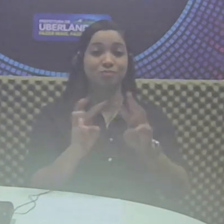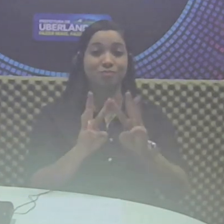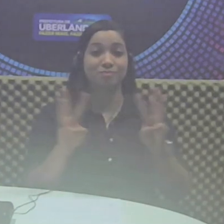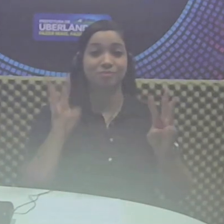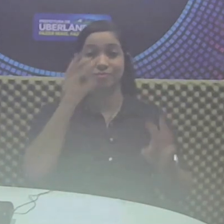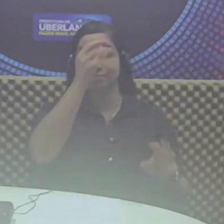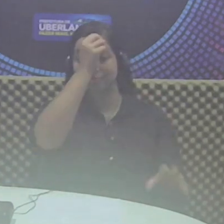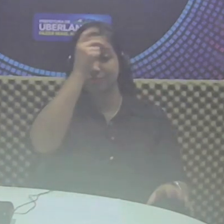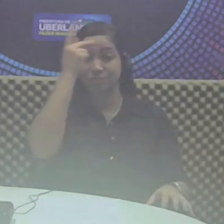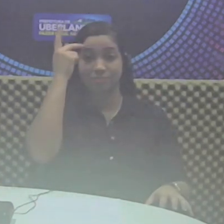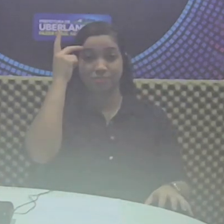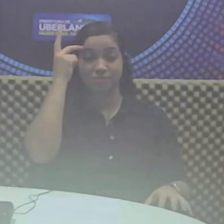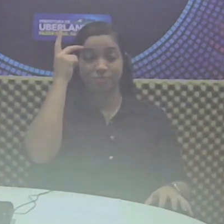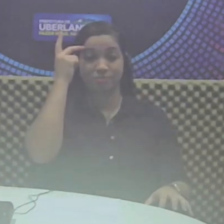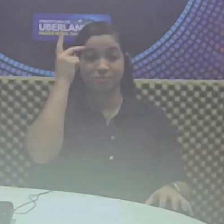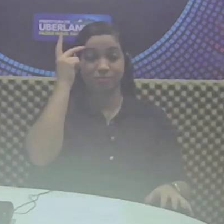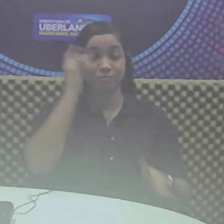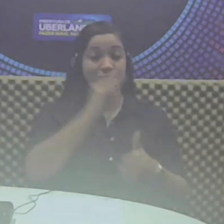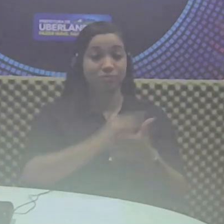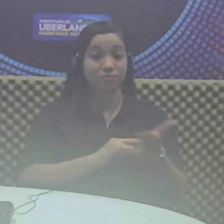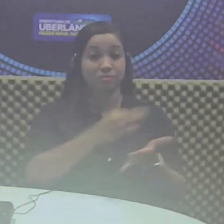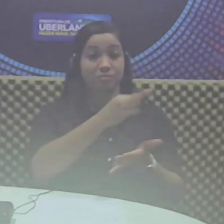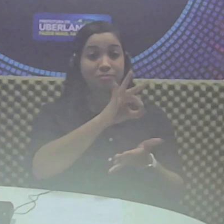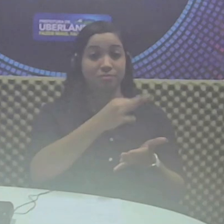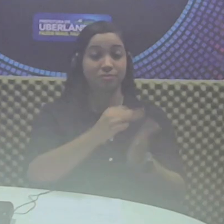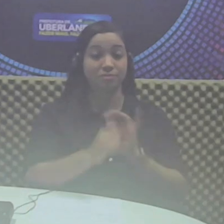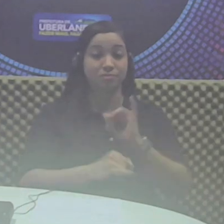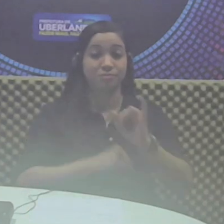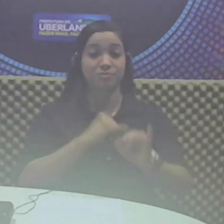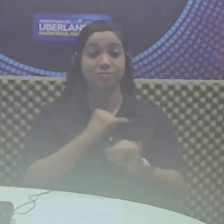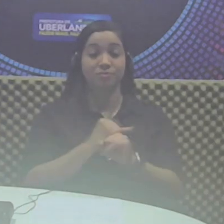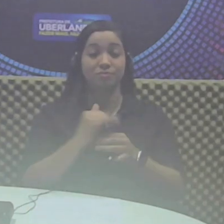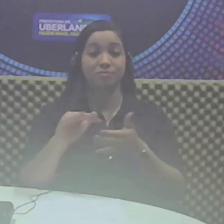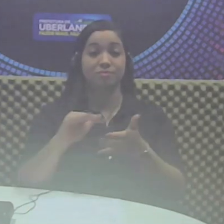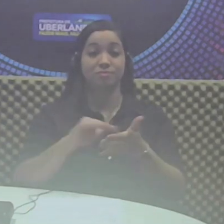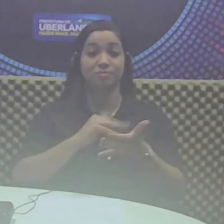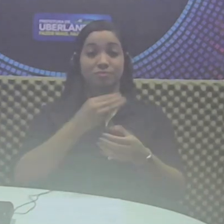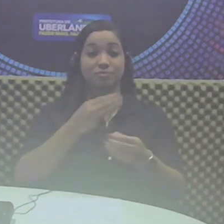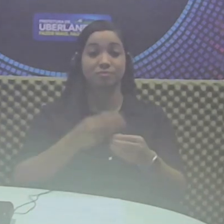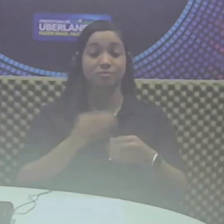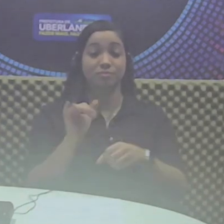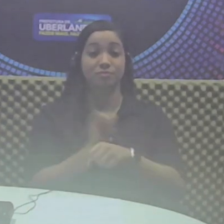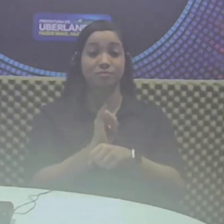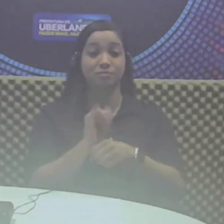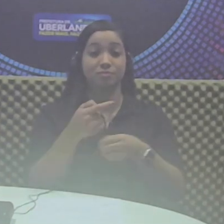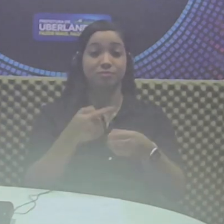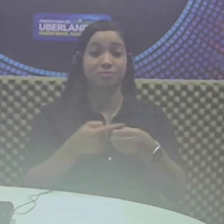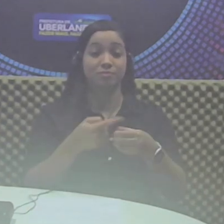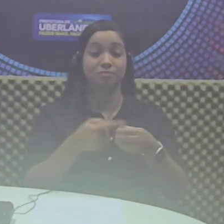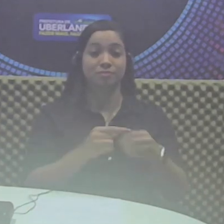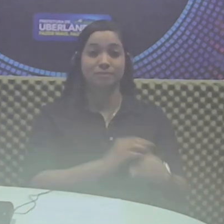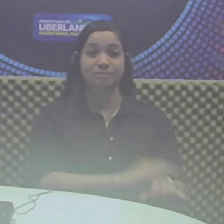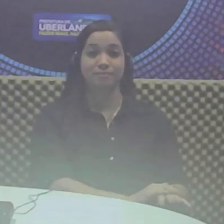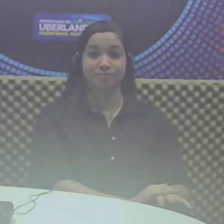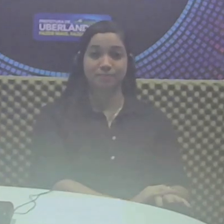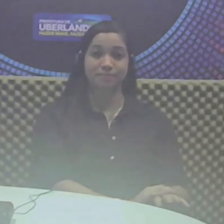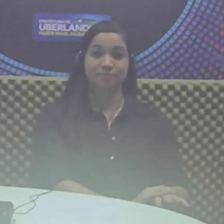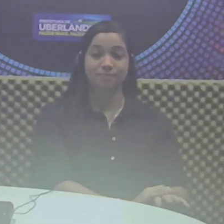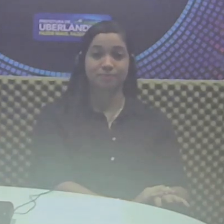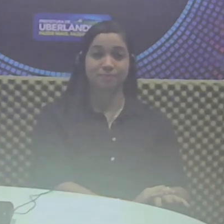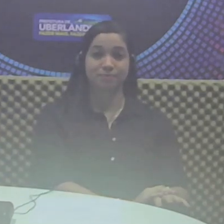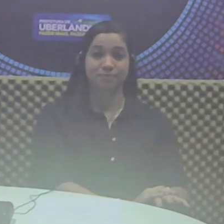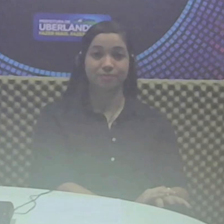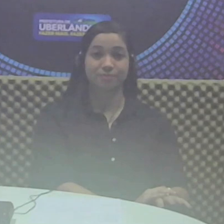acesse o formulário online na página da Secretaria Municipal de planejamento Urbano a Prefeitura de